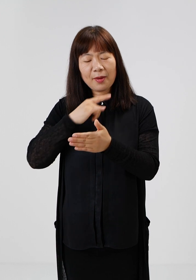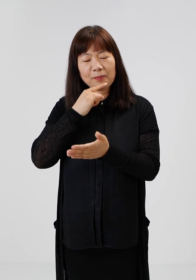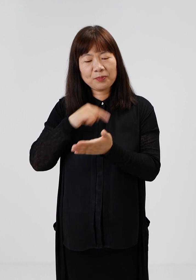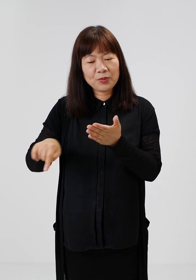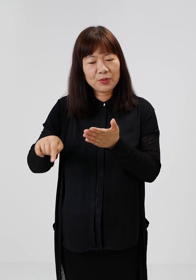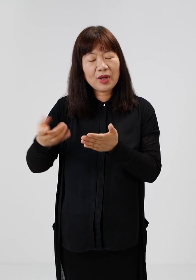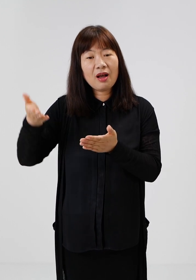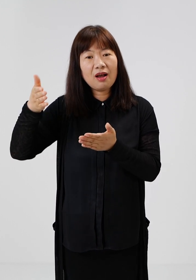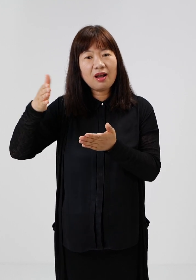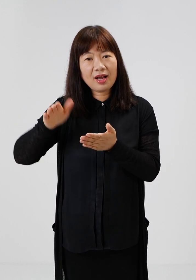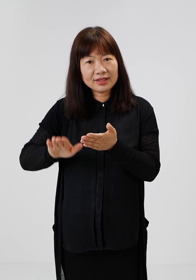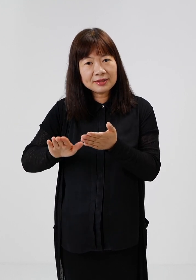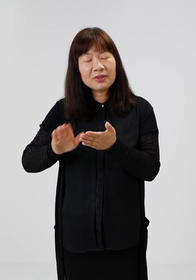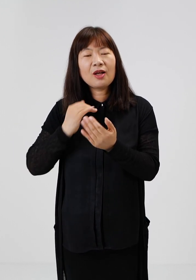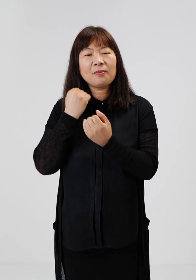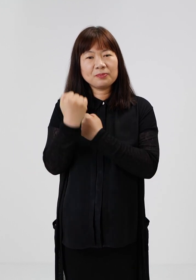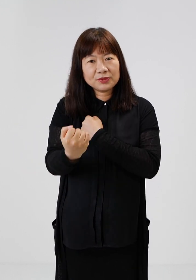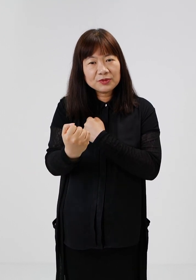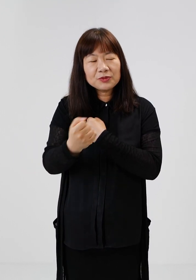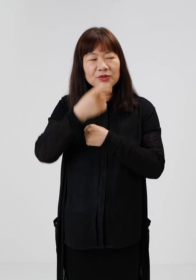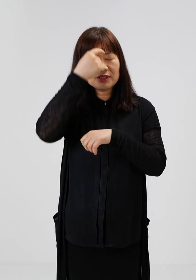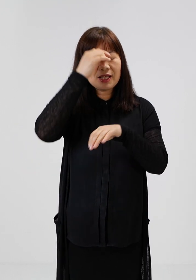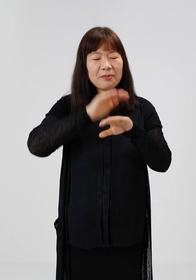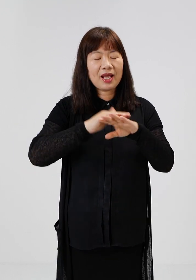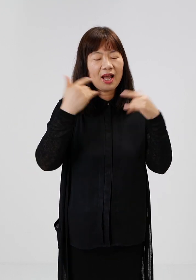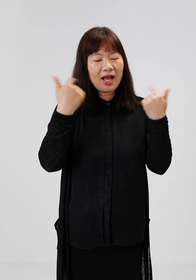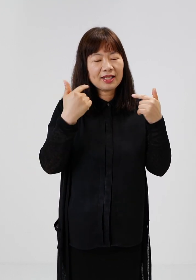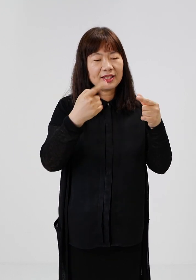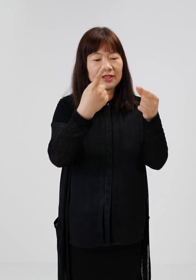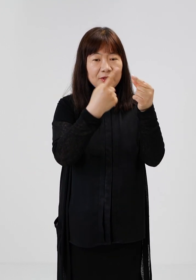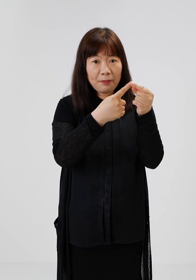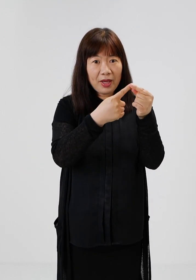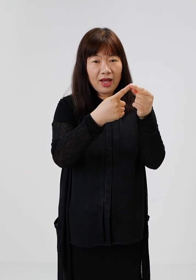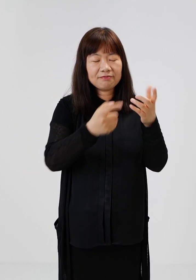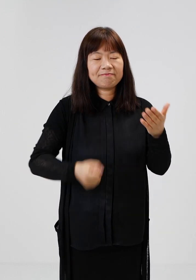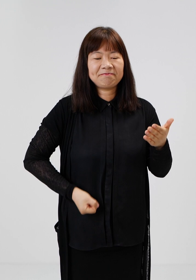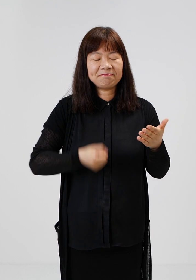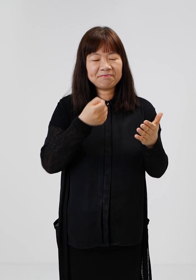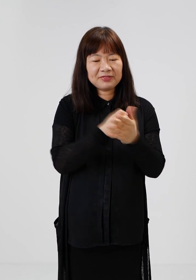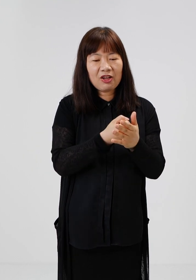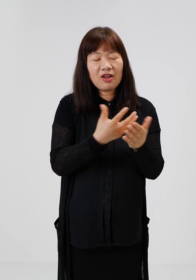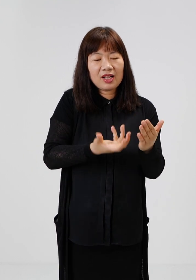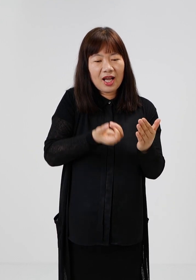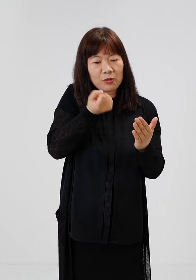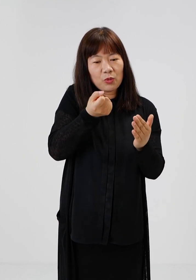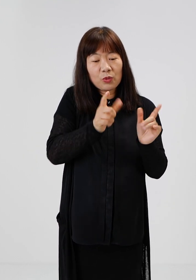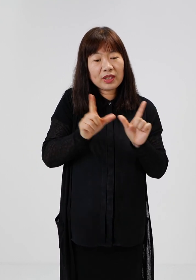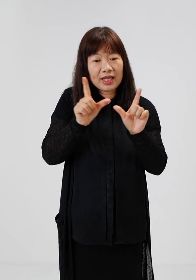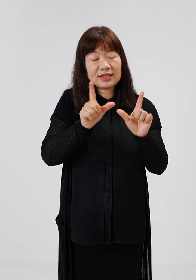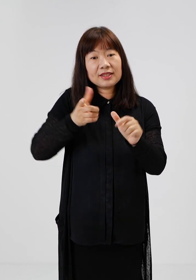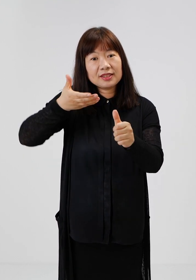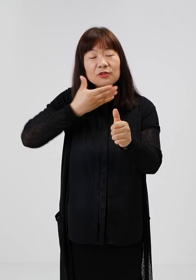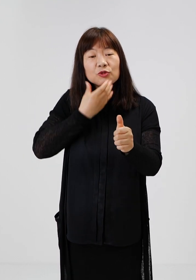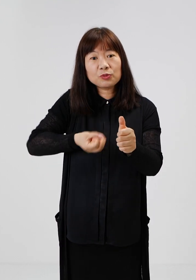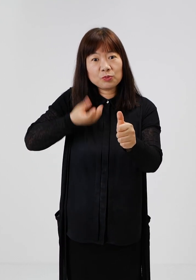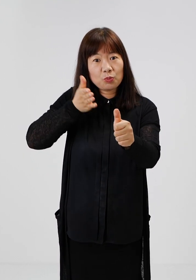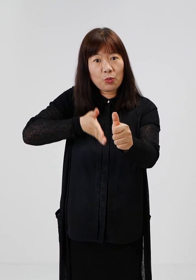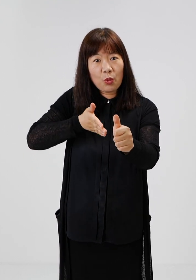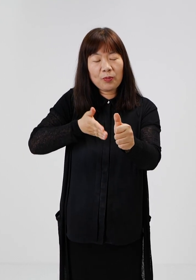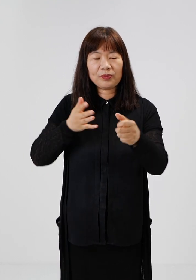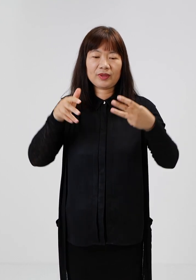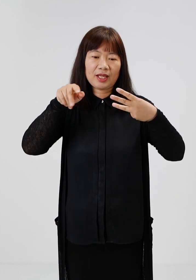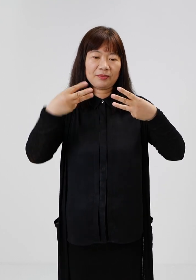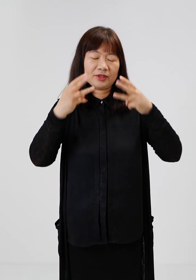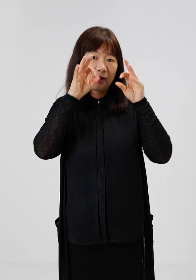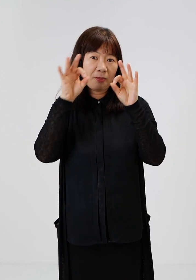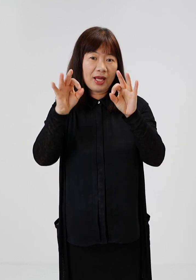자리에 첫 번째로 놓는 결단과 담력을 얻기를 축복합니다. 그래서 3절에 보시면